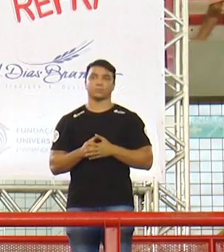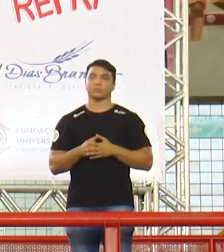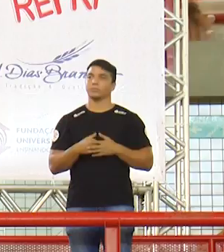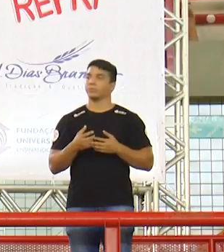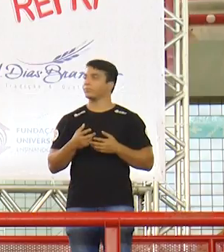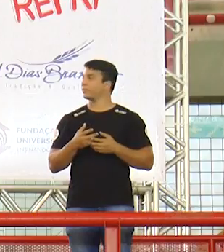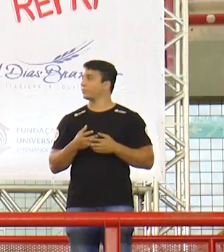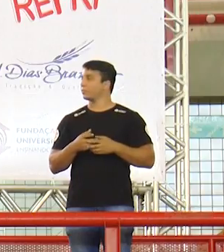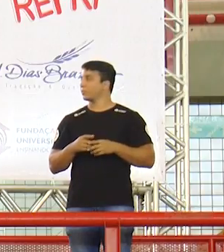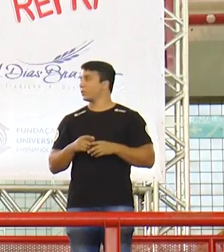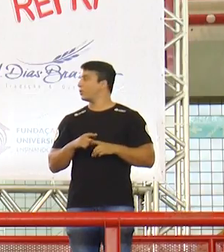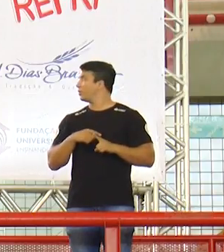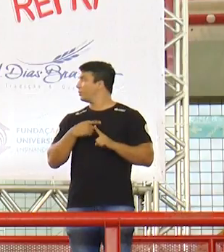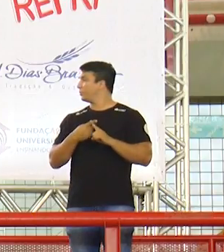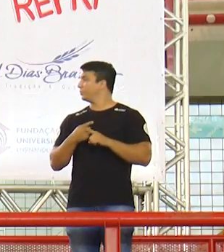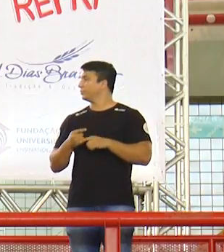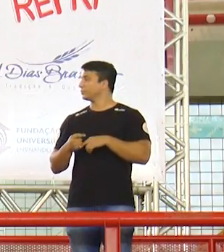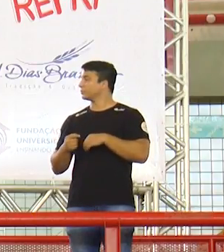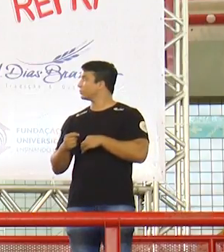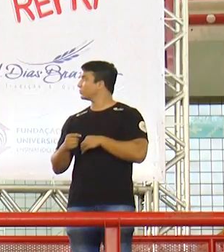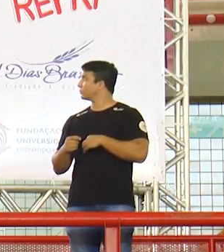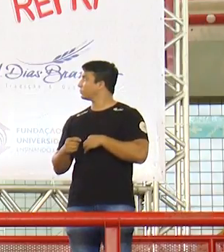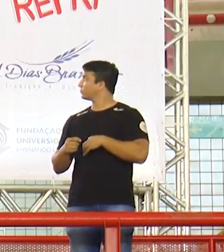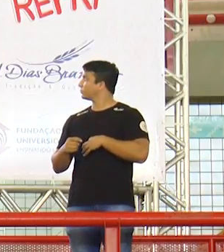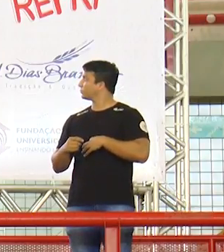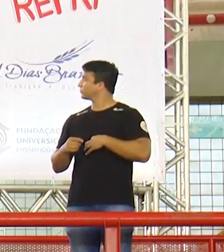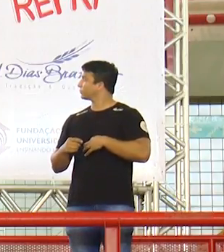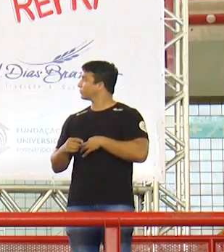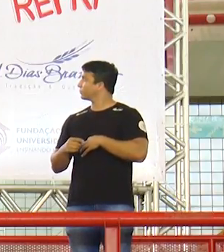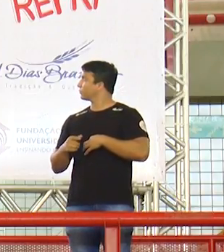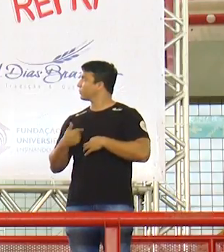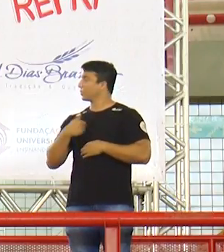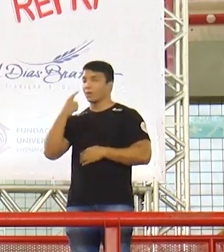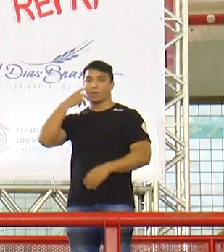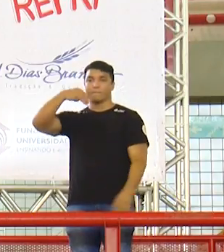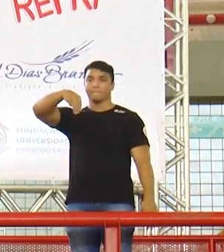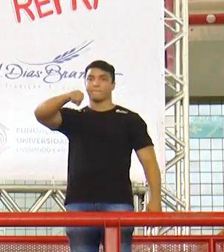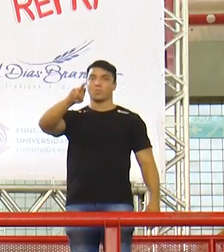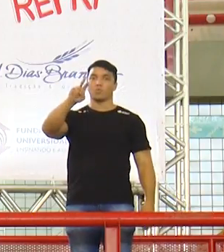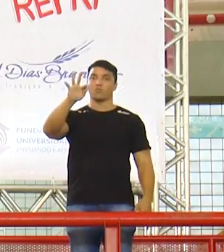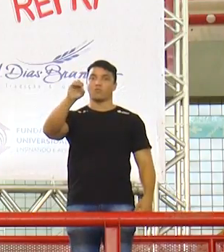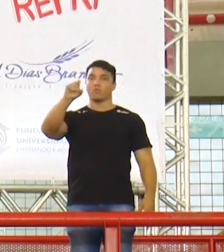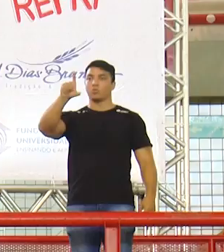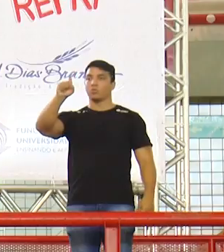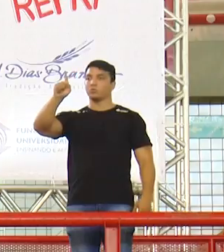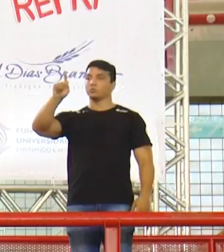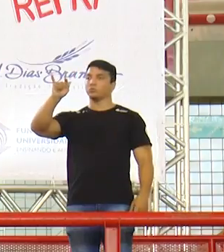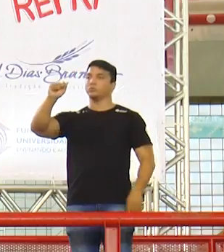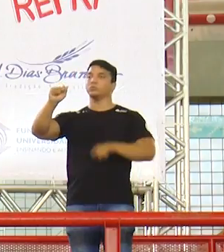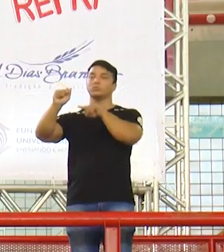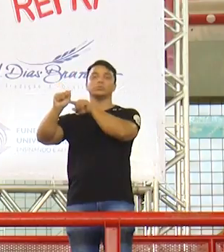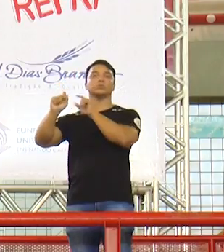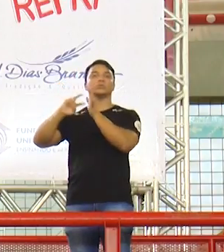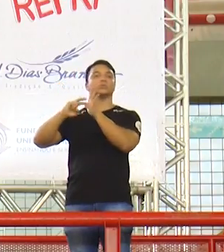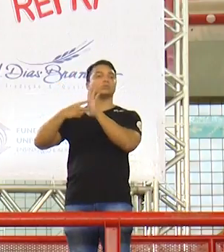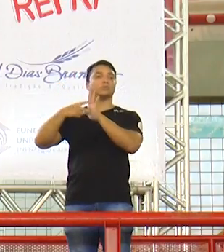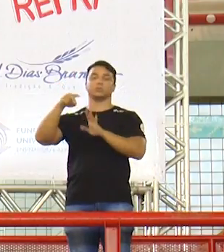Ei, vamos falar mais coisas? Aí eu quero falar mais coisas. Vamos para morfologia? Rapidinho.